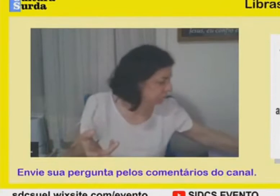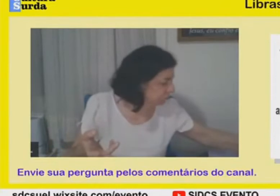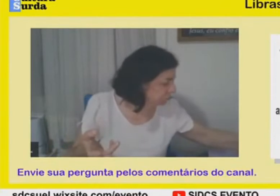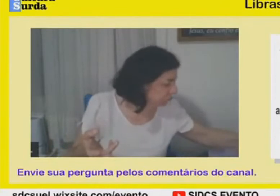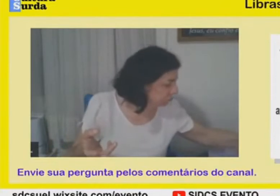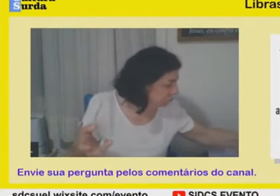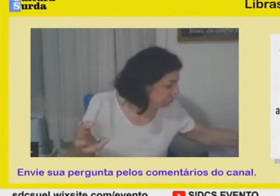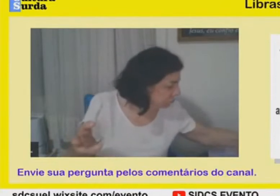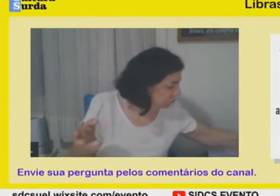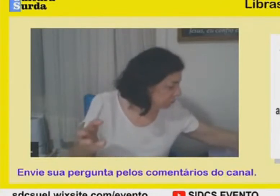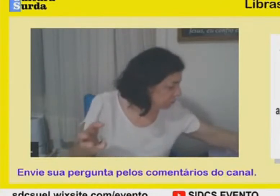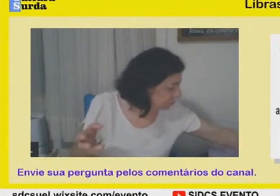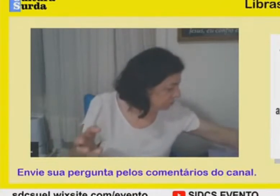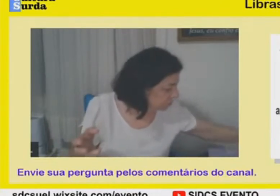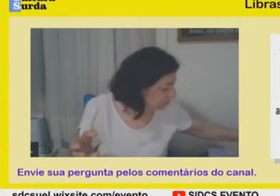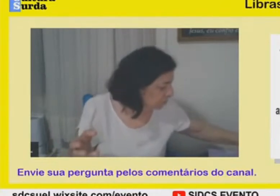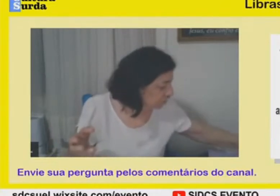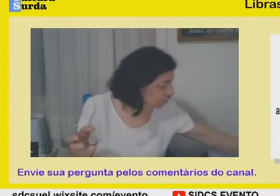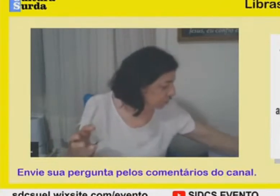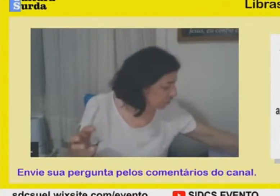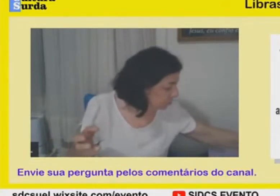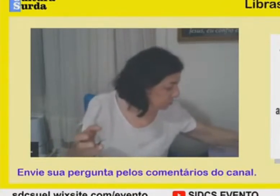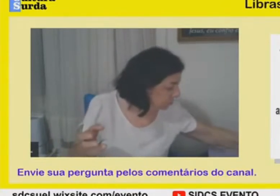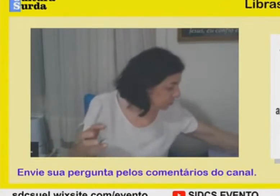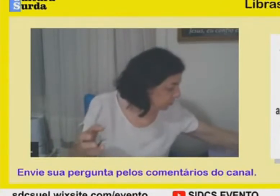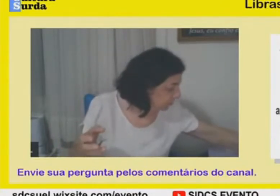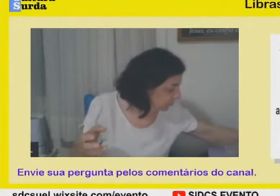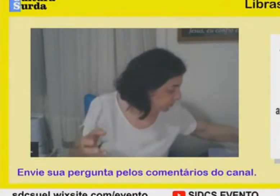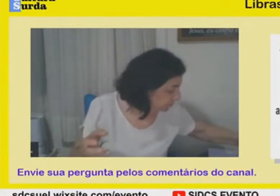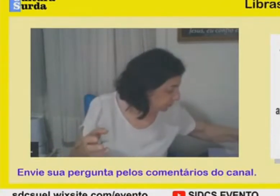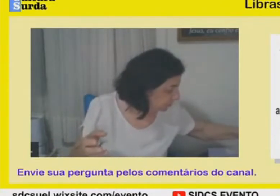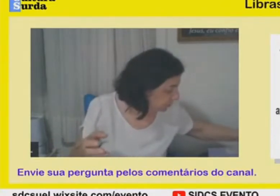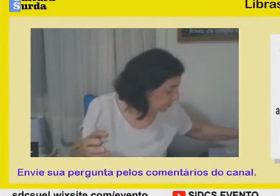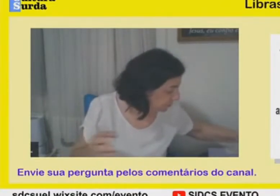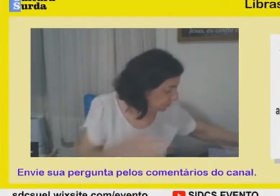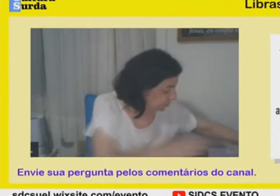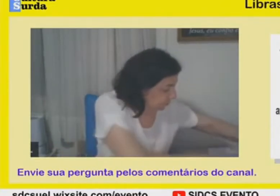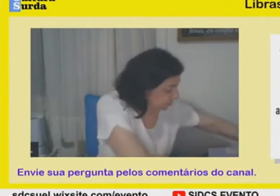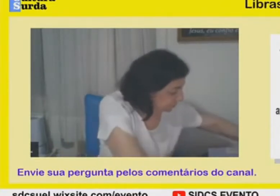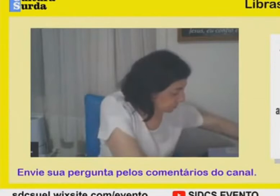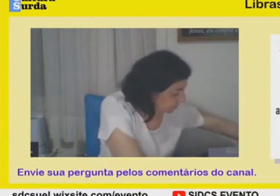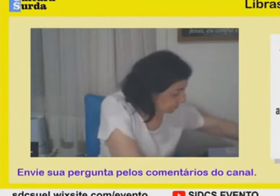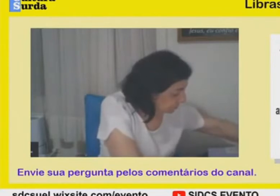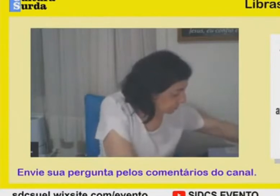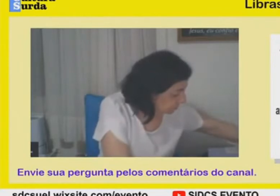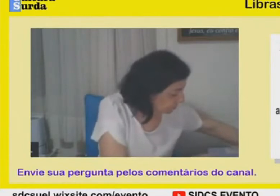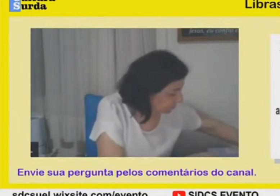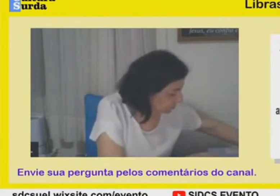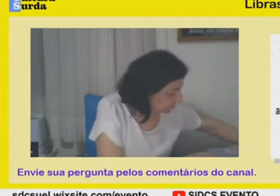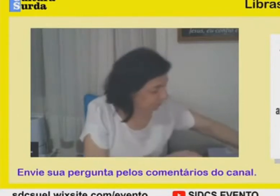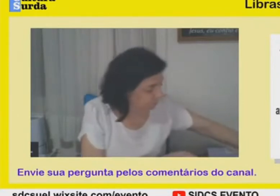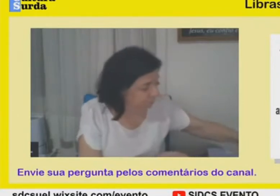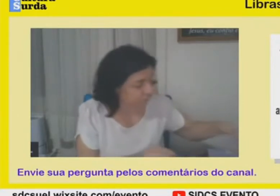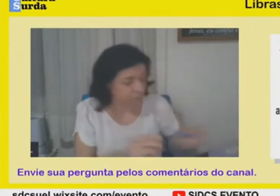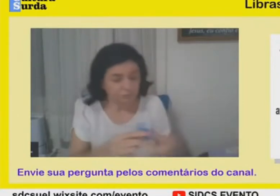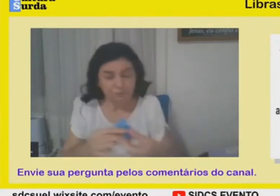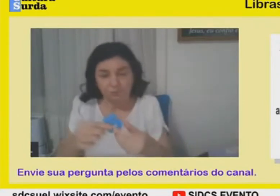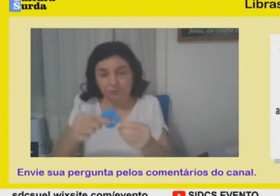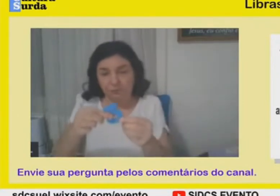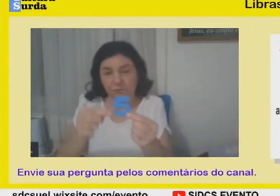E daí procura, cadê o número 5? Procura o número 5.